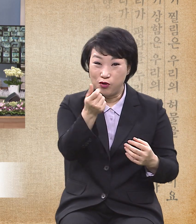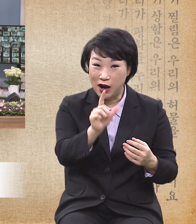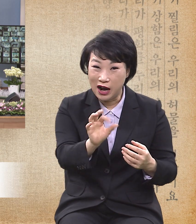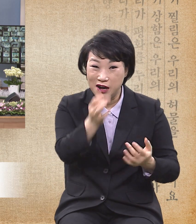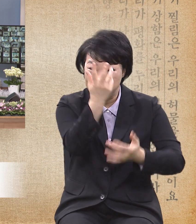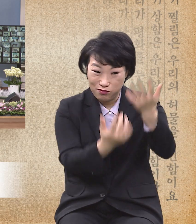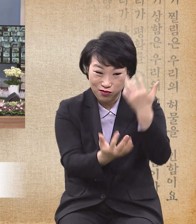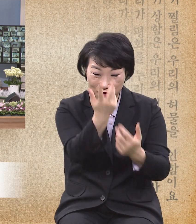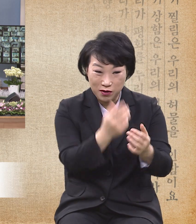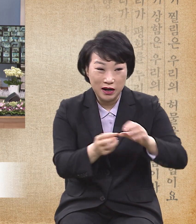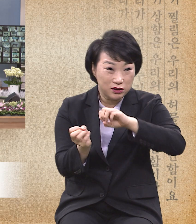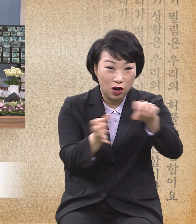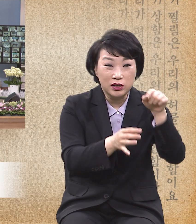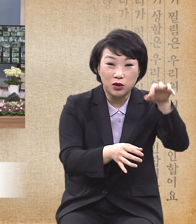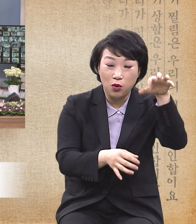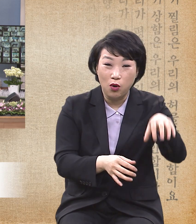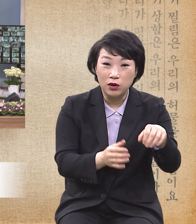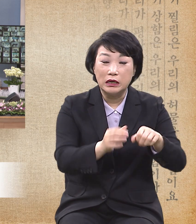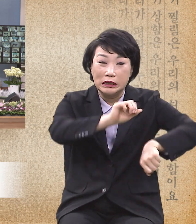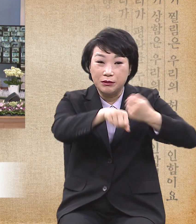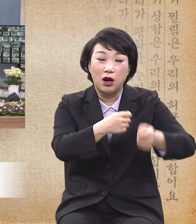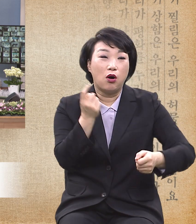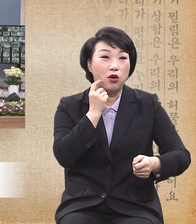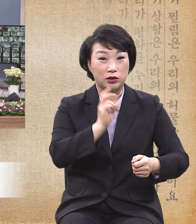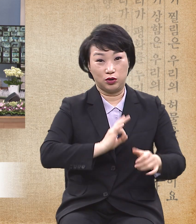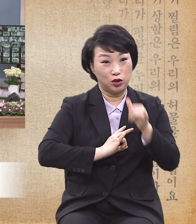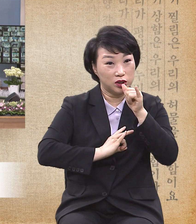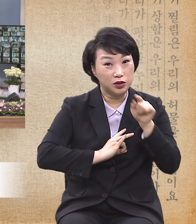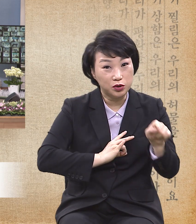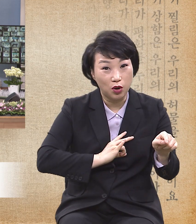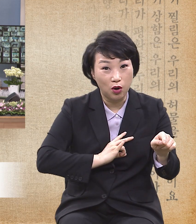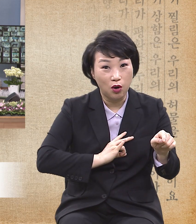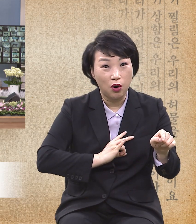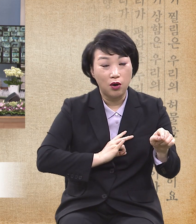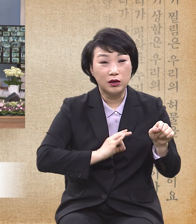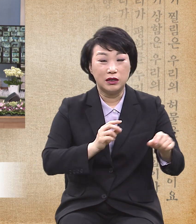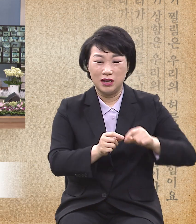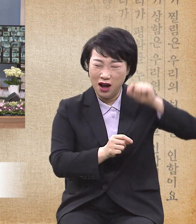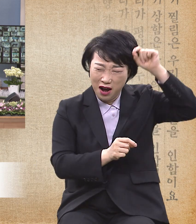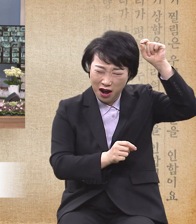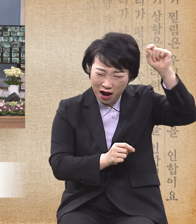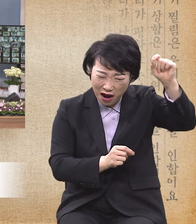던지오니 거기는 그 짐승과 거짓 선지자도 있어